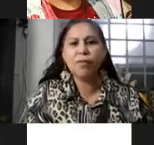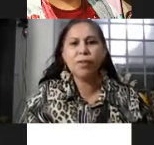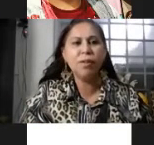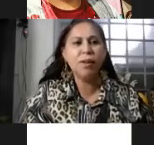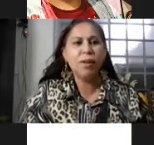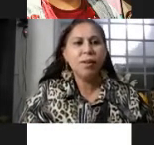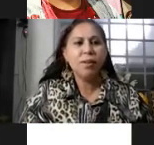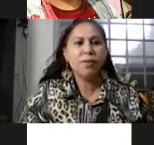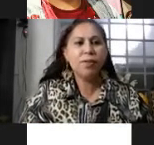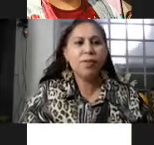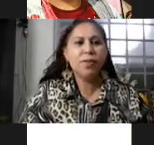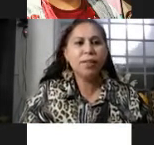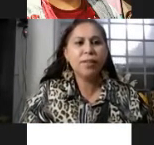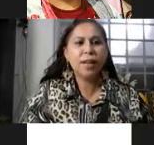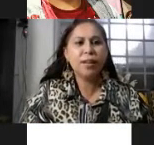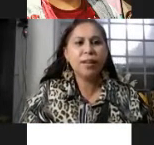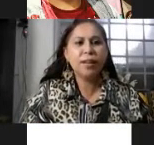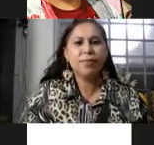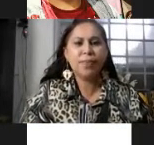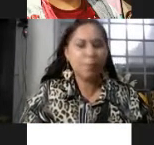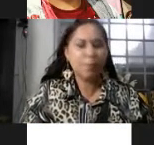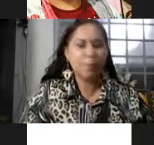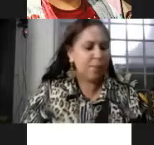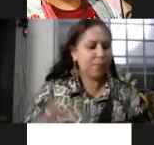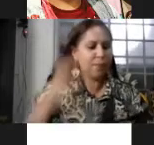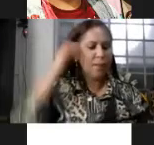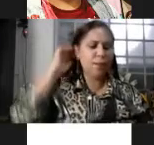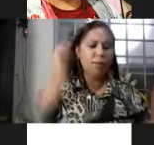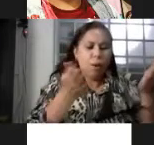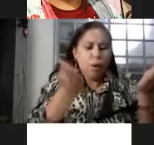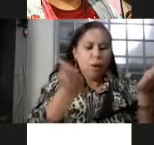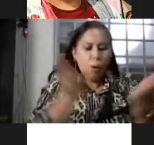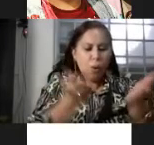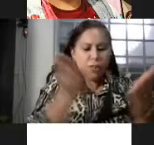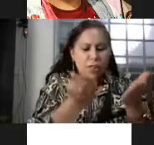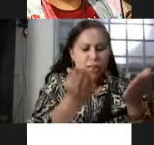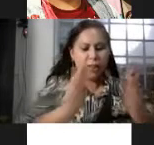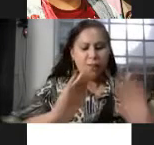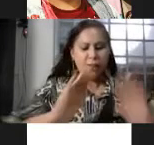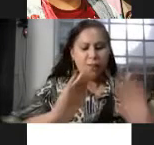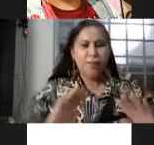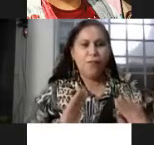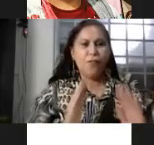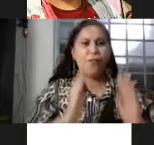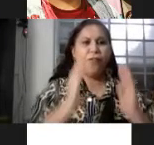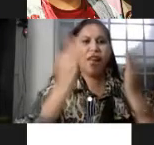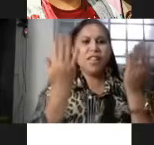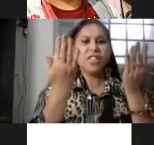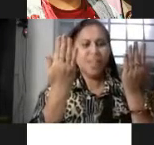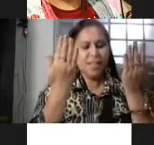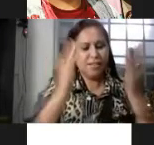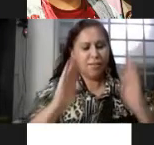eu fico vendo daqui, tá bom? Então, hoje,